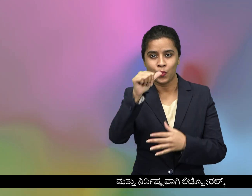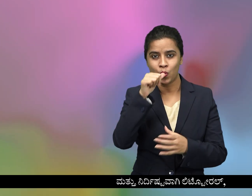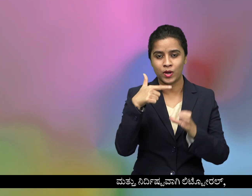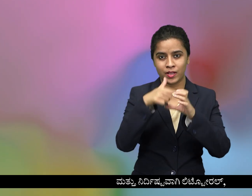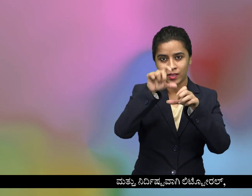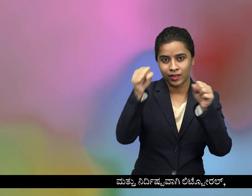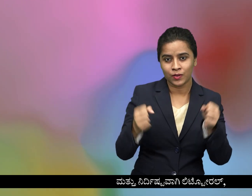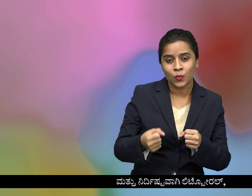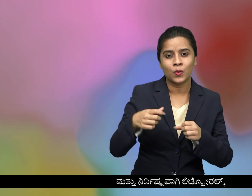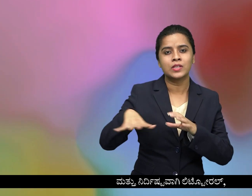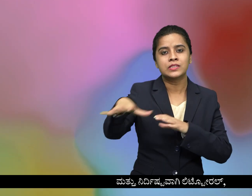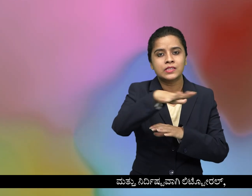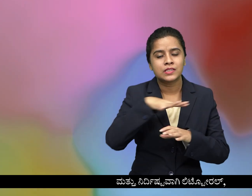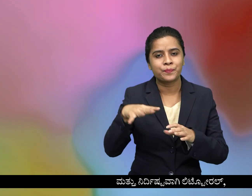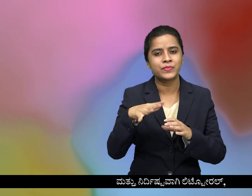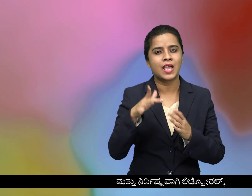ಮತ್ತು ನಿರ್ದಿಷ್ಟವಾಗಿ ಲಿಟ್ಟೋರಲ್,